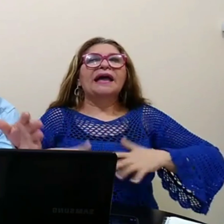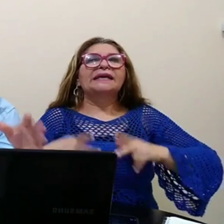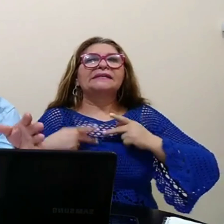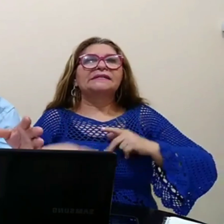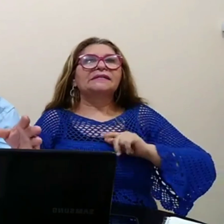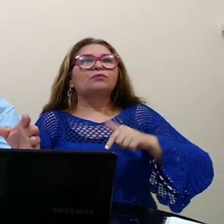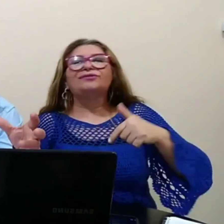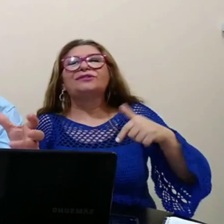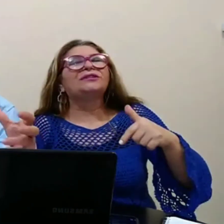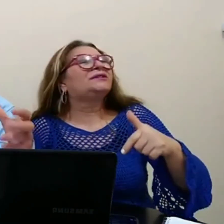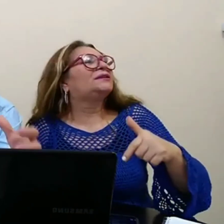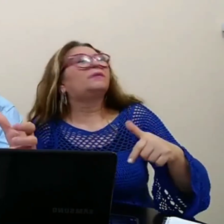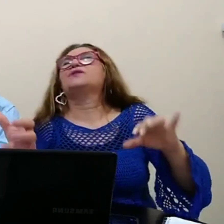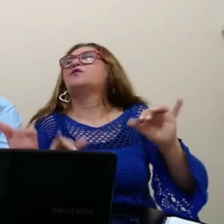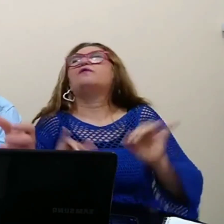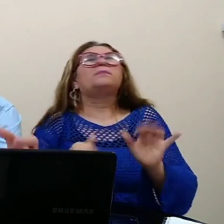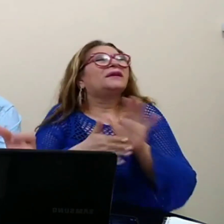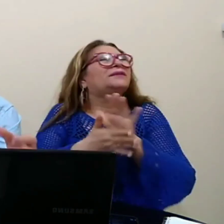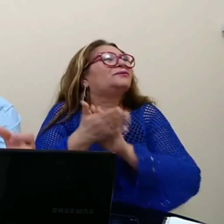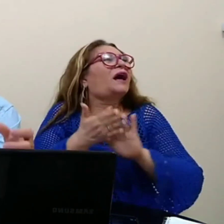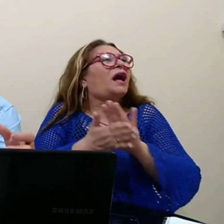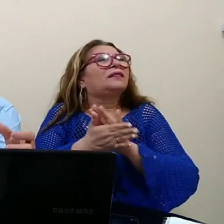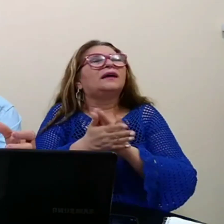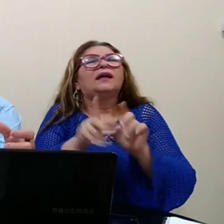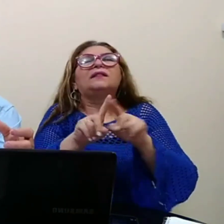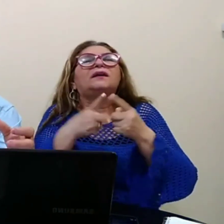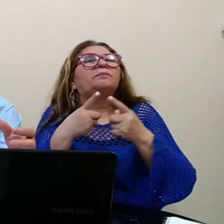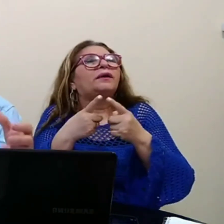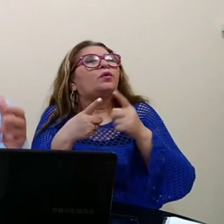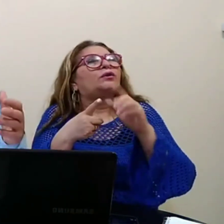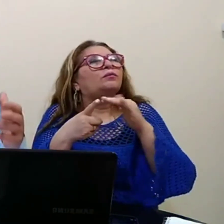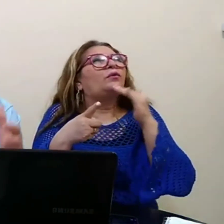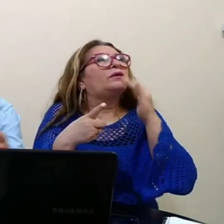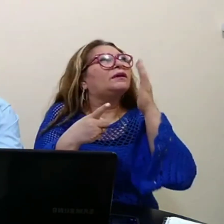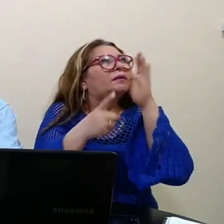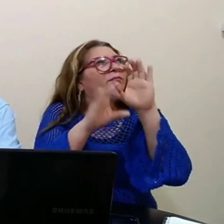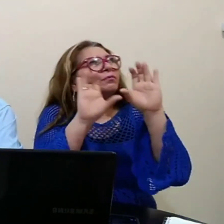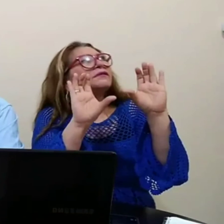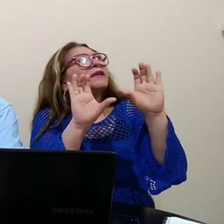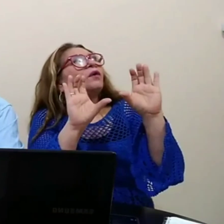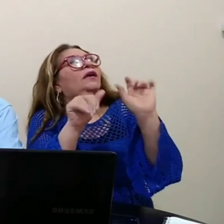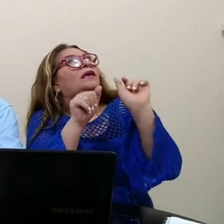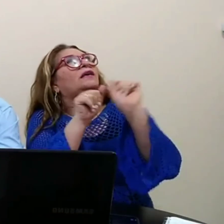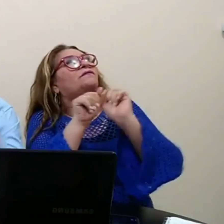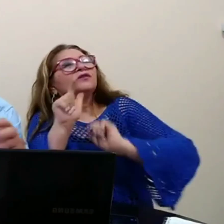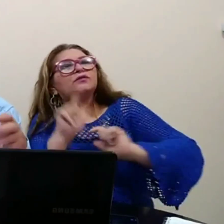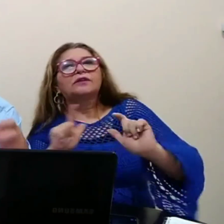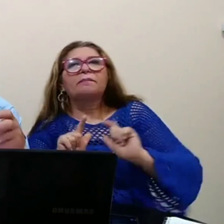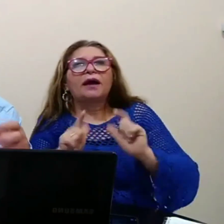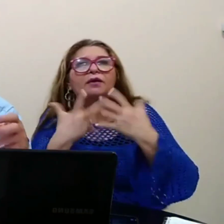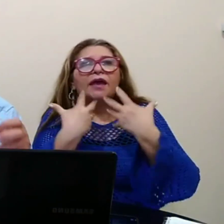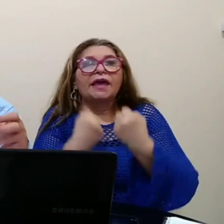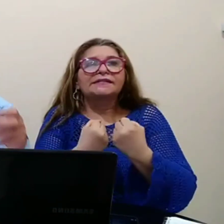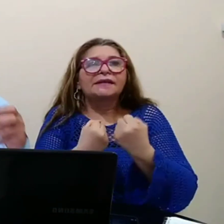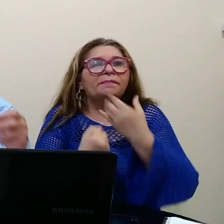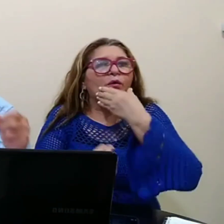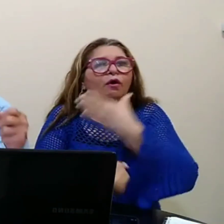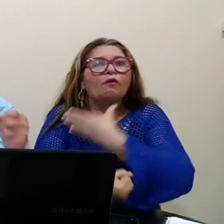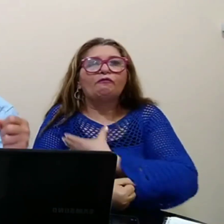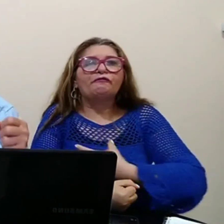daqueles demônios. Ele foi salvo da condenação eterna. E ele cumpriu a sua missão. Ele recebeu o Filho de Deus